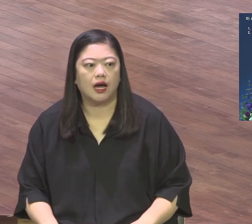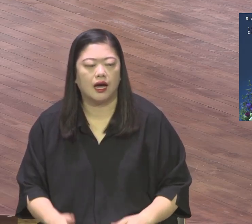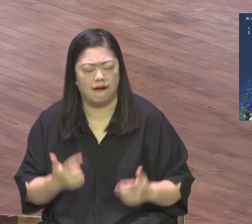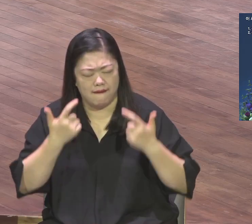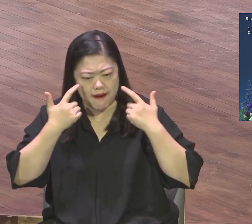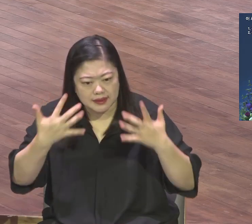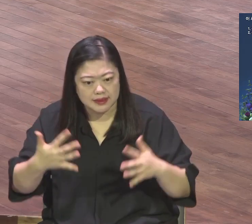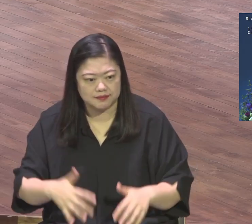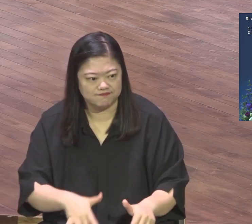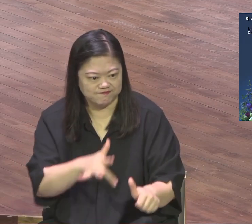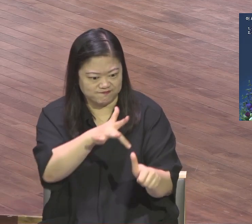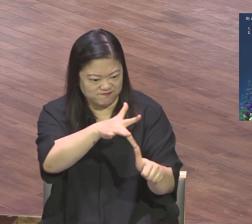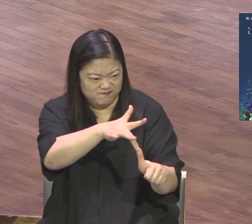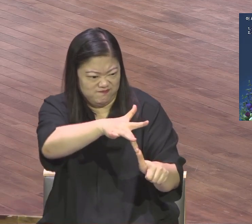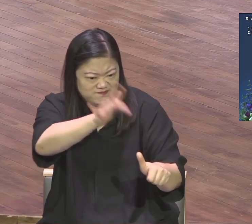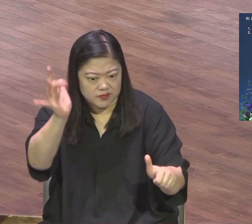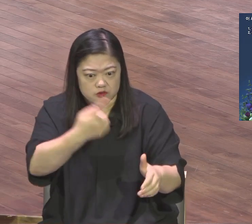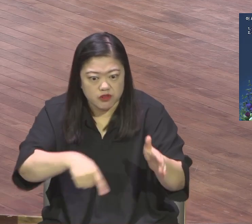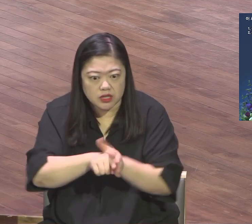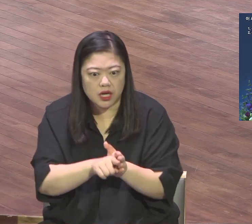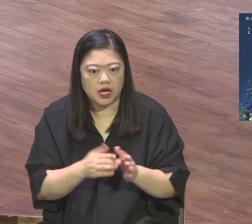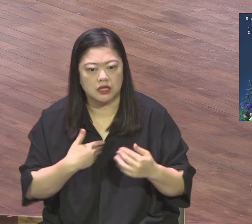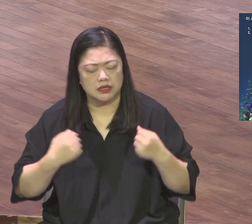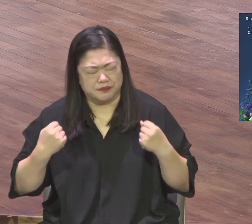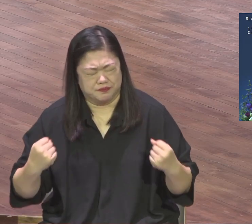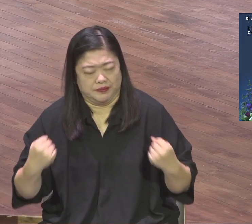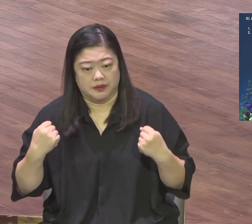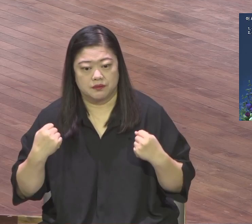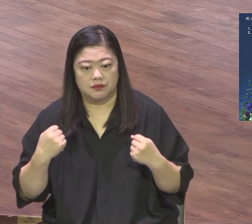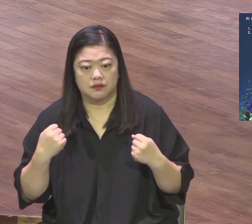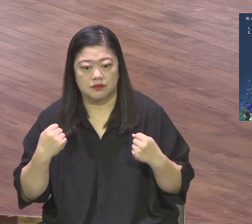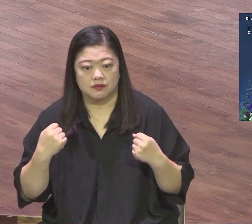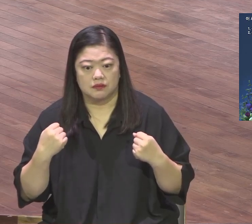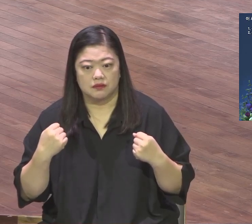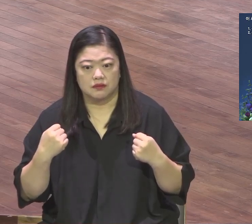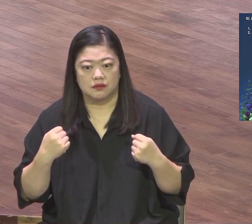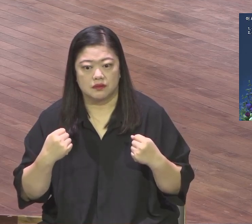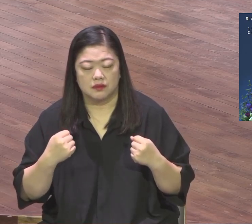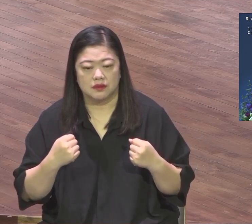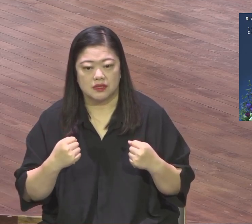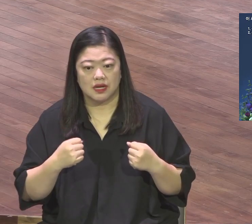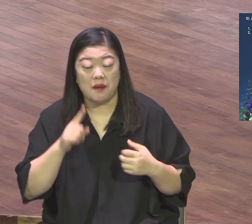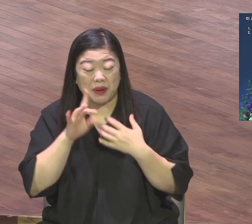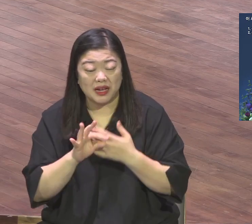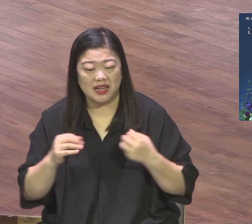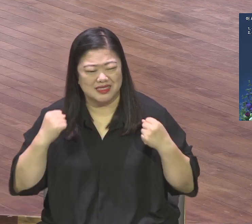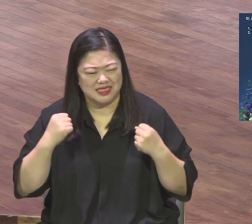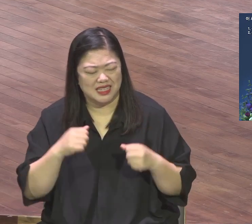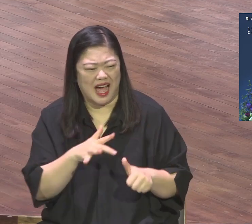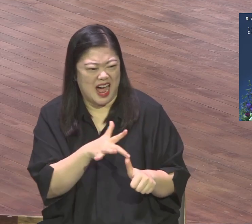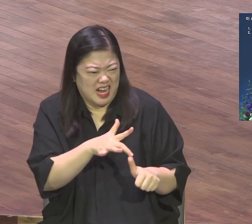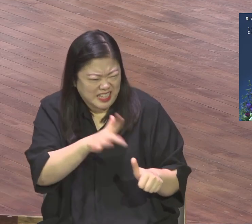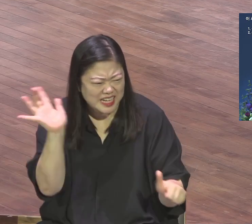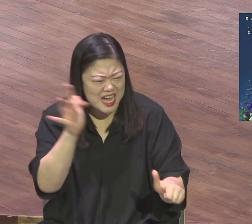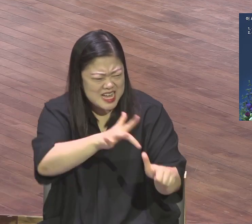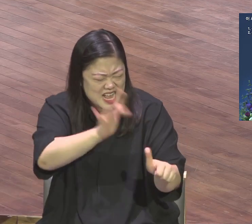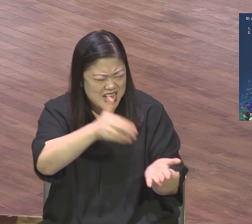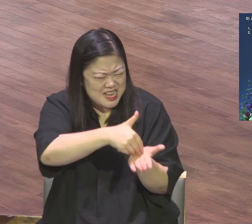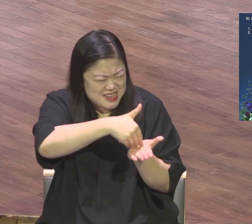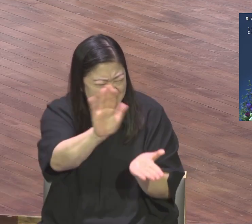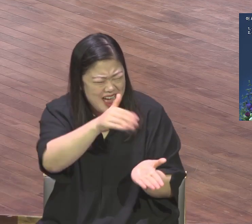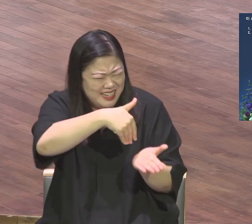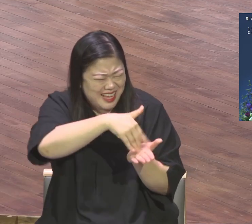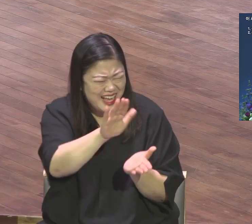할 건지 귀신 쫓아내보면 아, 이 사람이 하다가 아마 어느 정도 하다가 내가 안 나가면